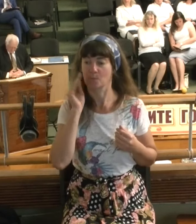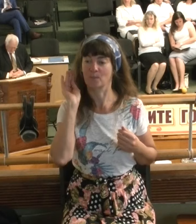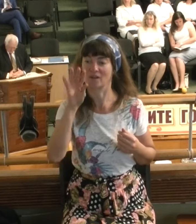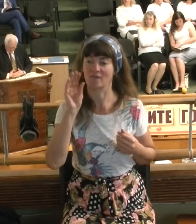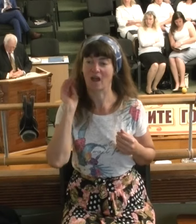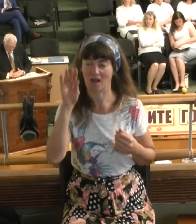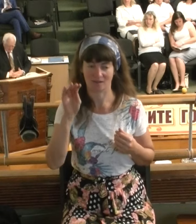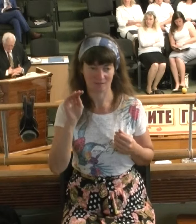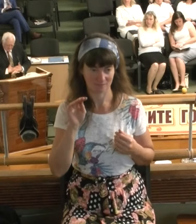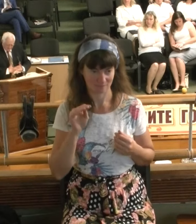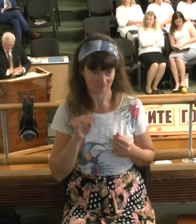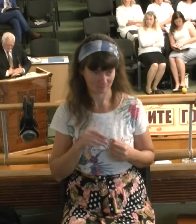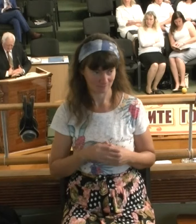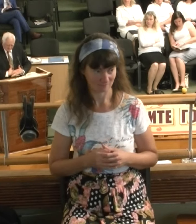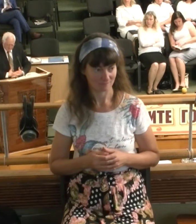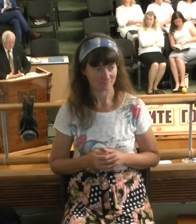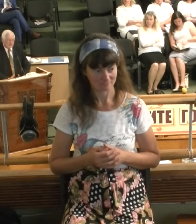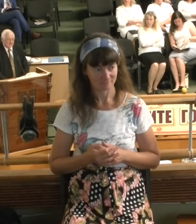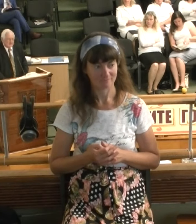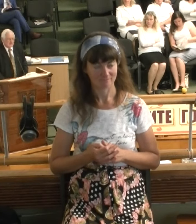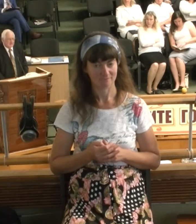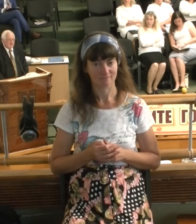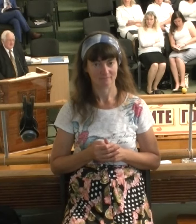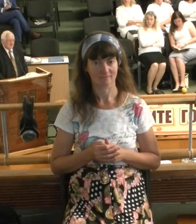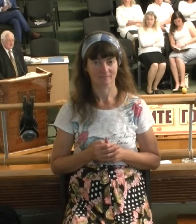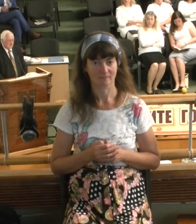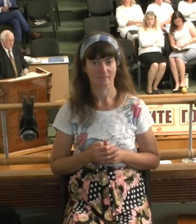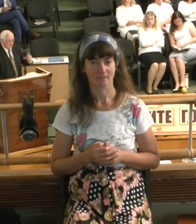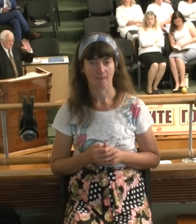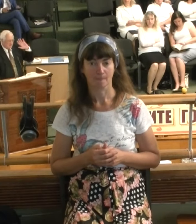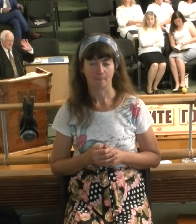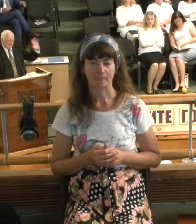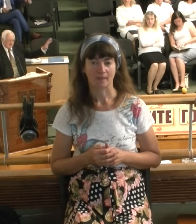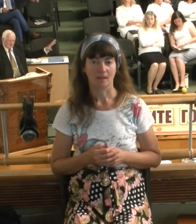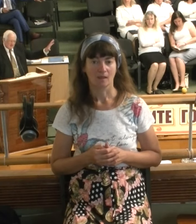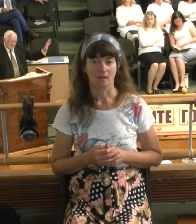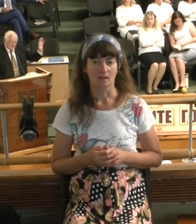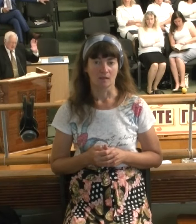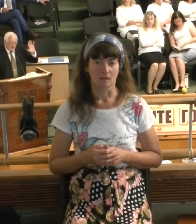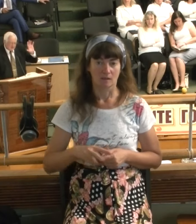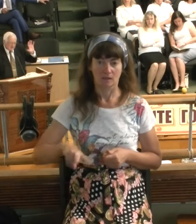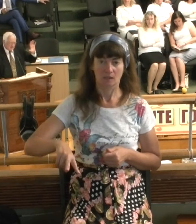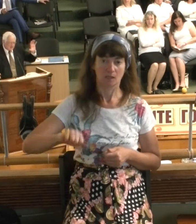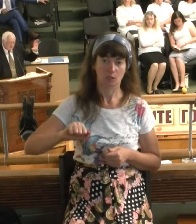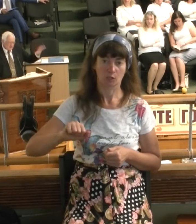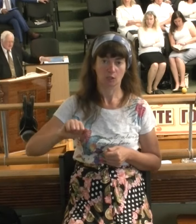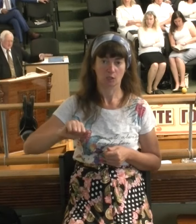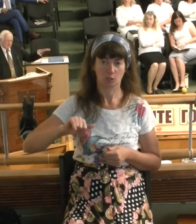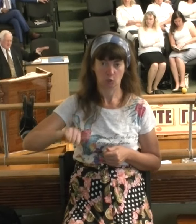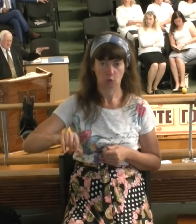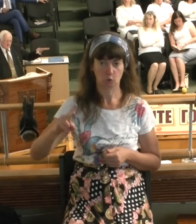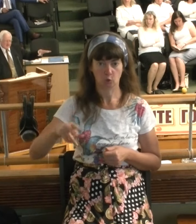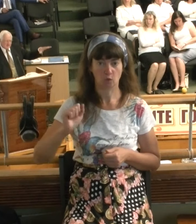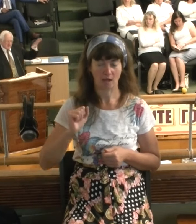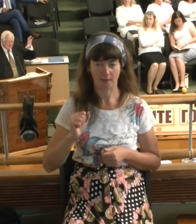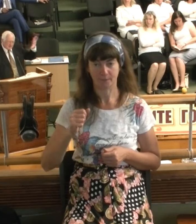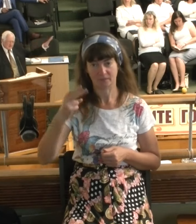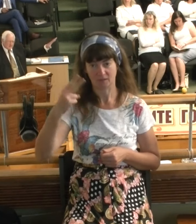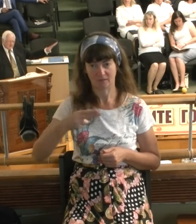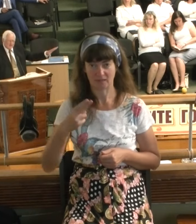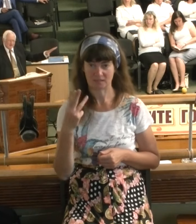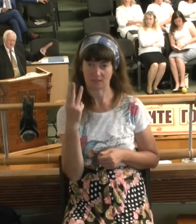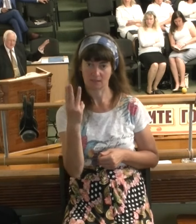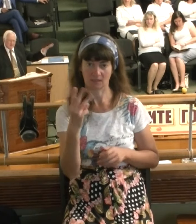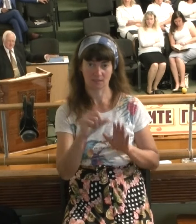Луки 23 глава, 10 и 11 стихи. Он стоит перед, даже не перед местным правителем, а